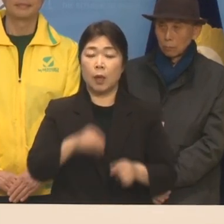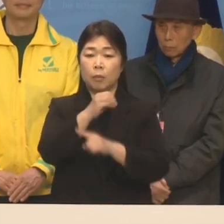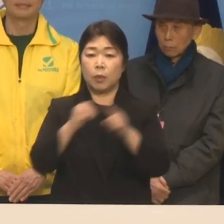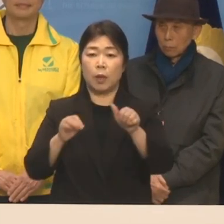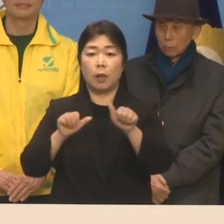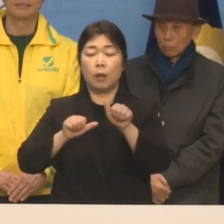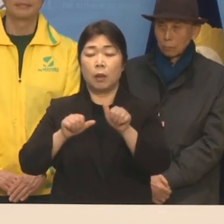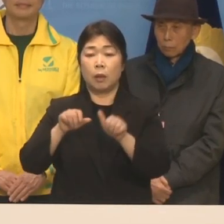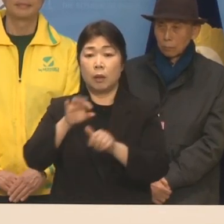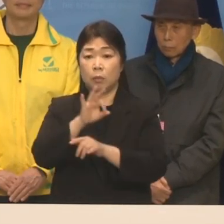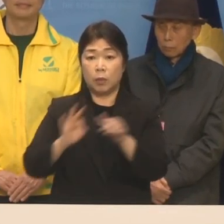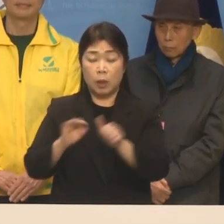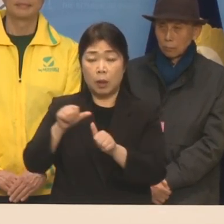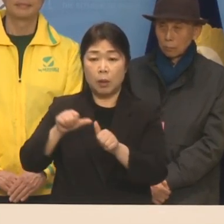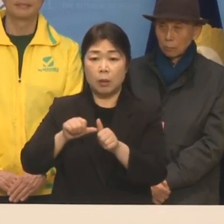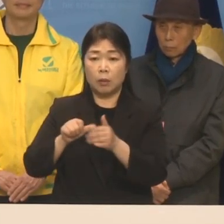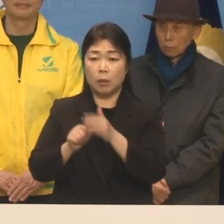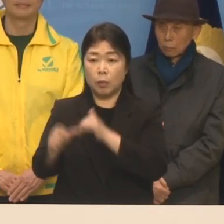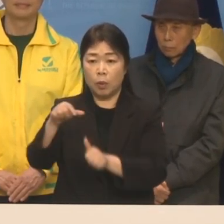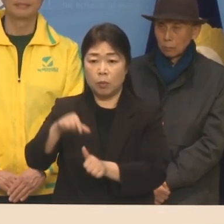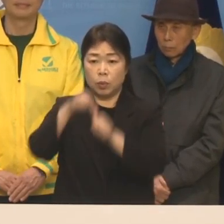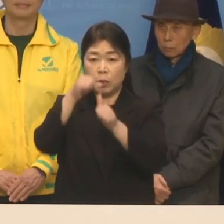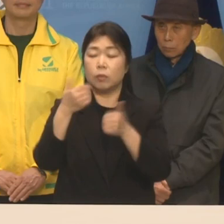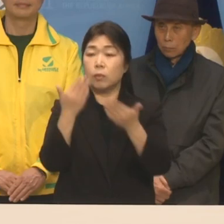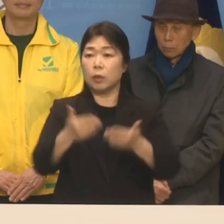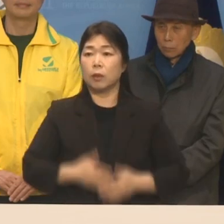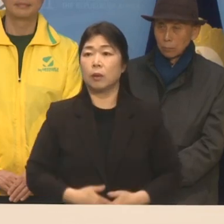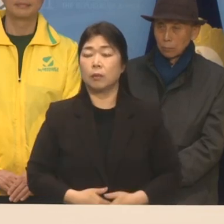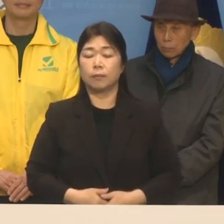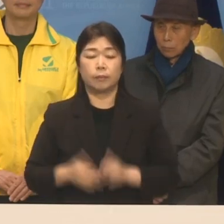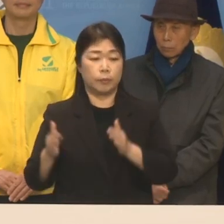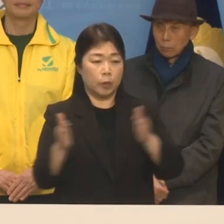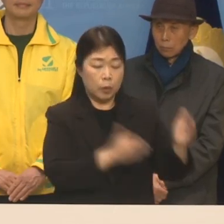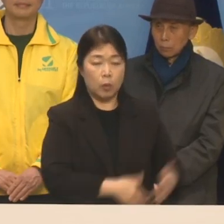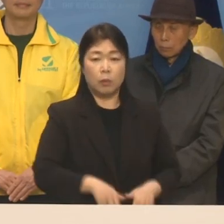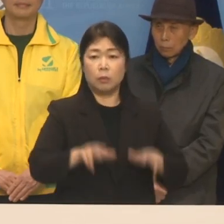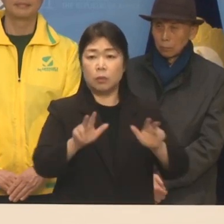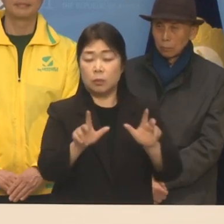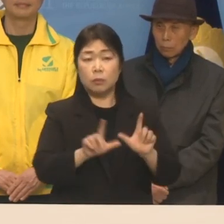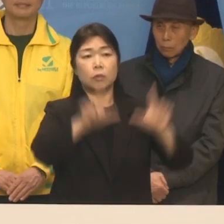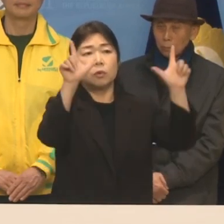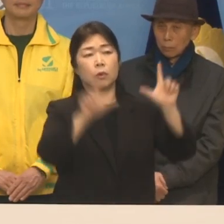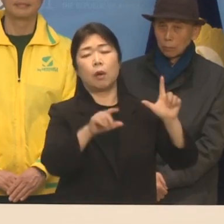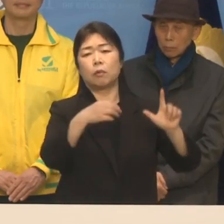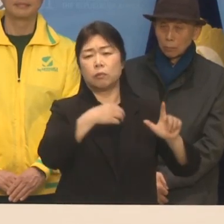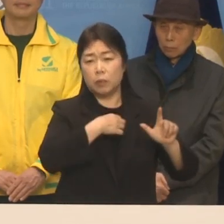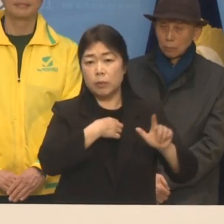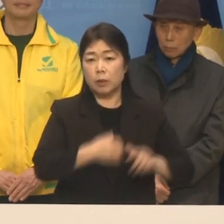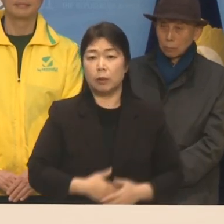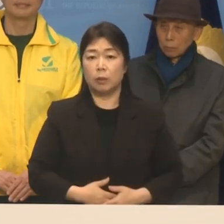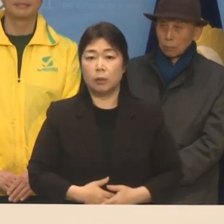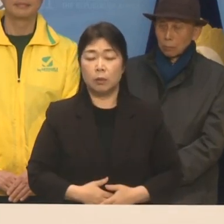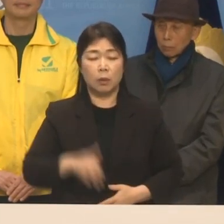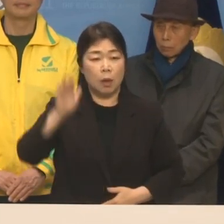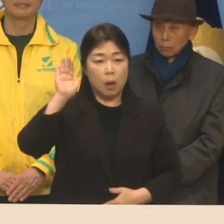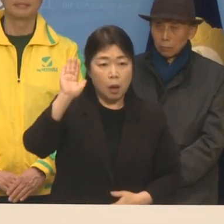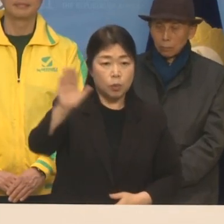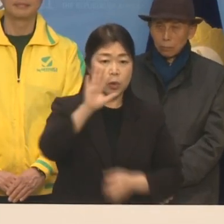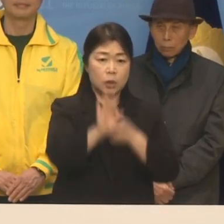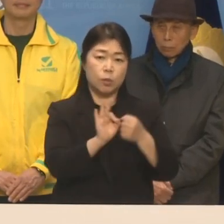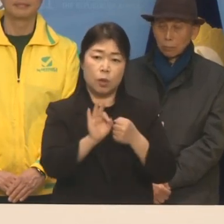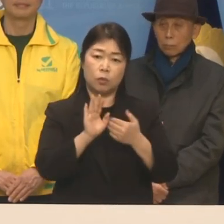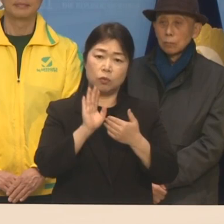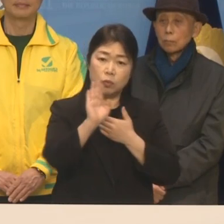봅니다. 또한 기후위기 시대입니다. 10년이 지나면 10년